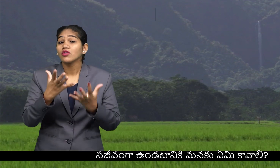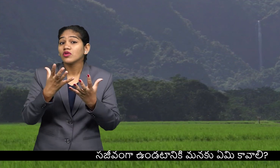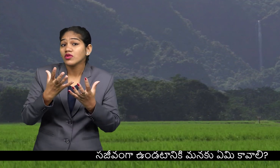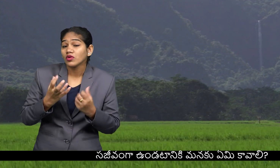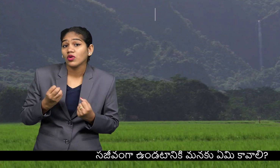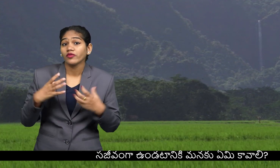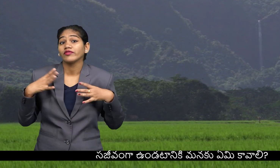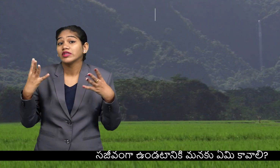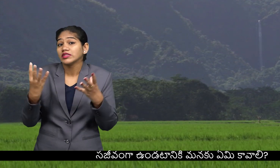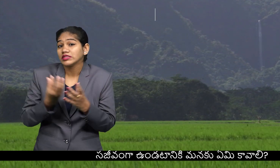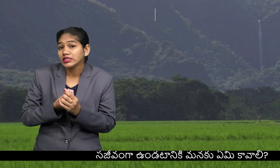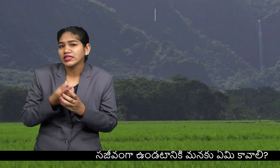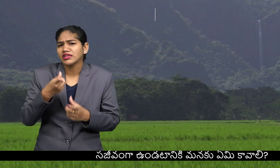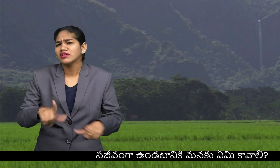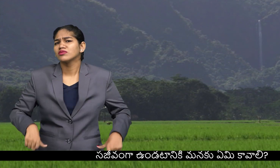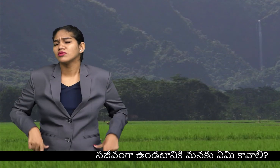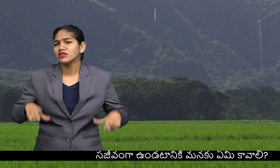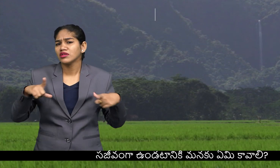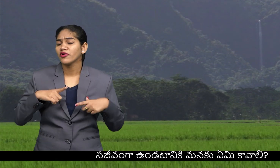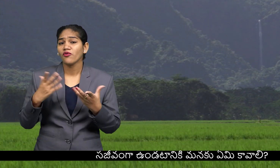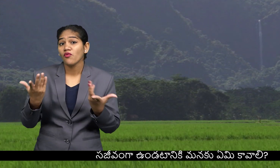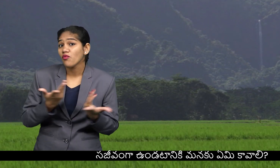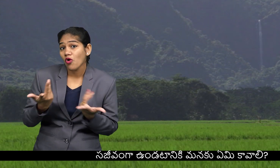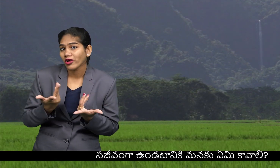సజీవంగా ఉండటానికి మనకు ఏమి కావాలి?